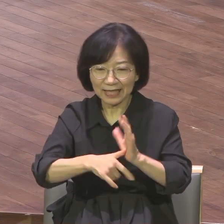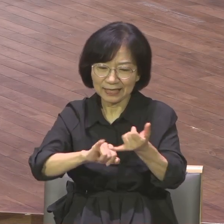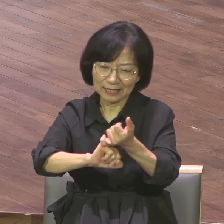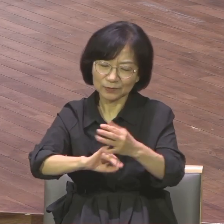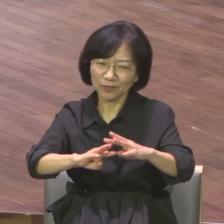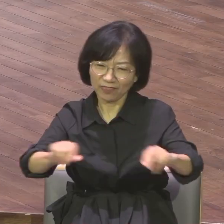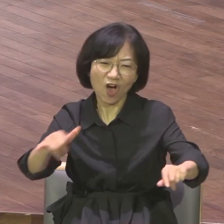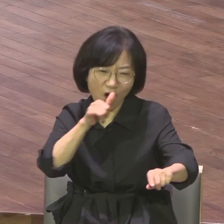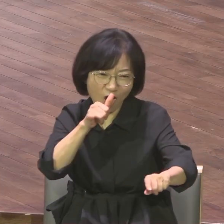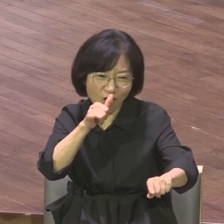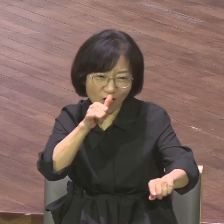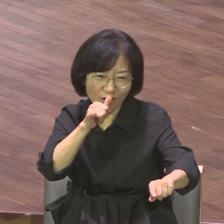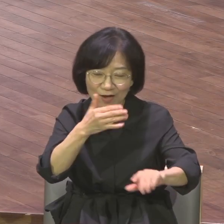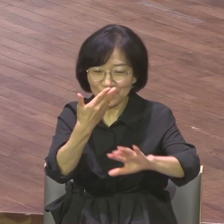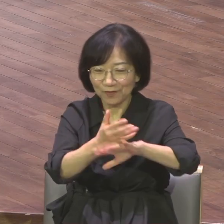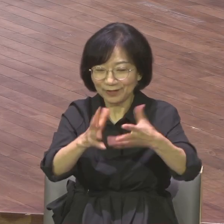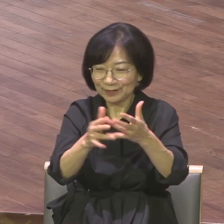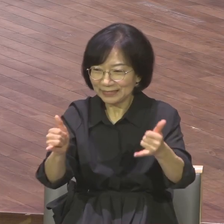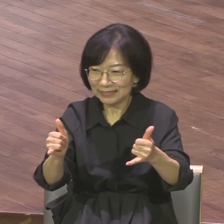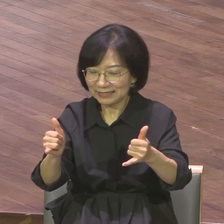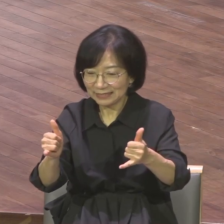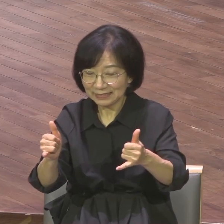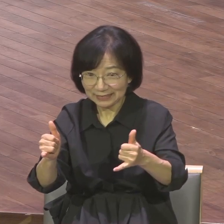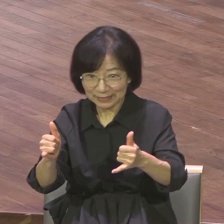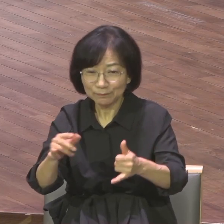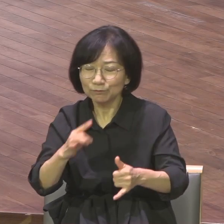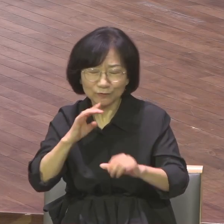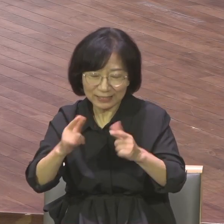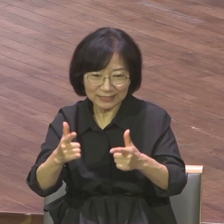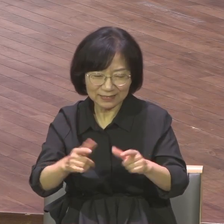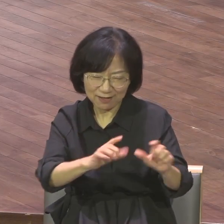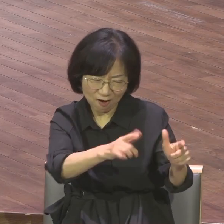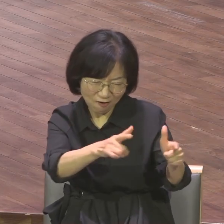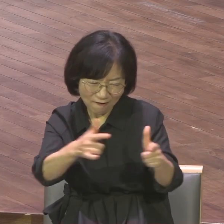다민족 현장뿐만 아니고 다민족 현장은 말할 것도 없고